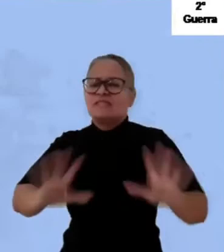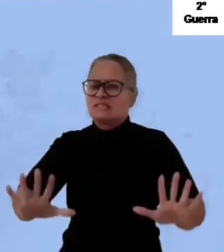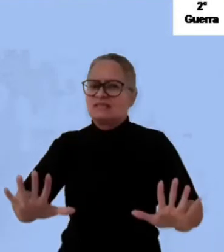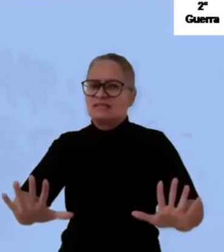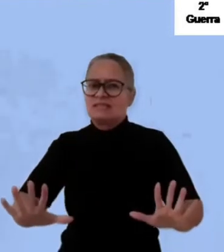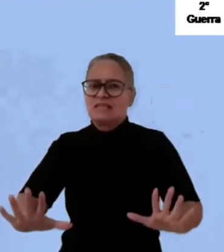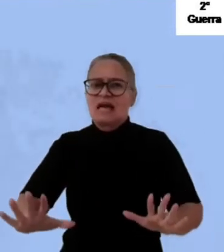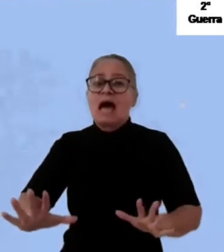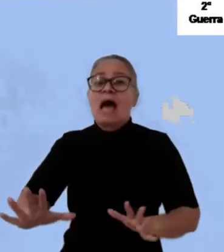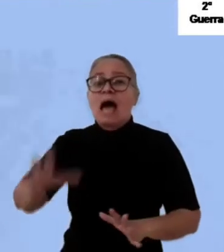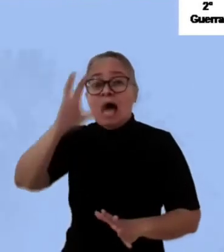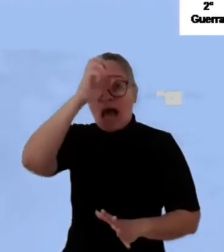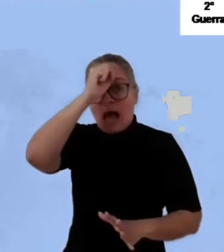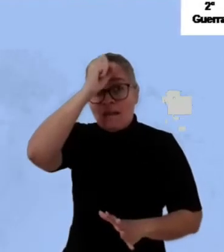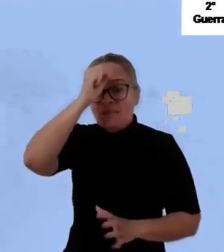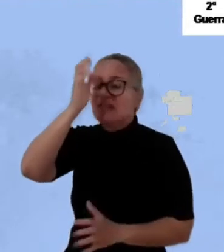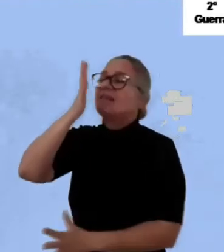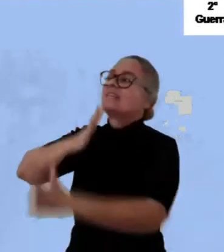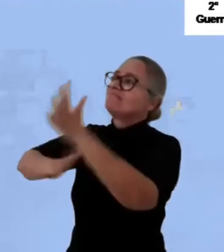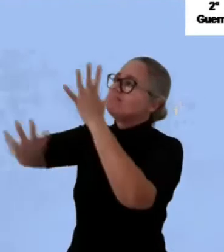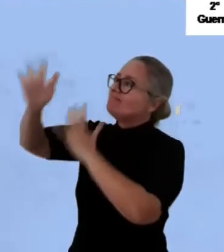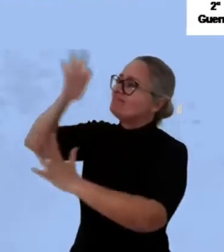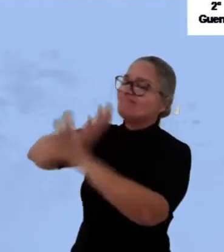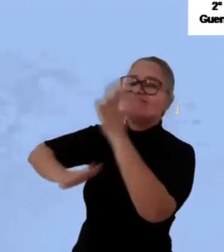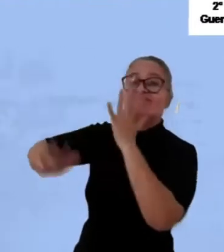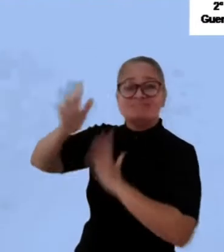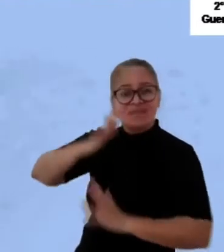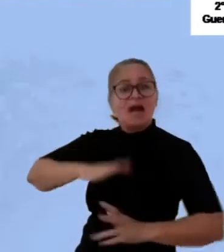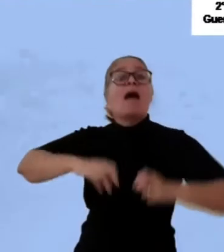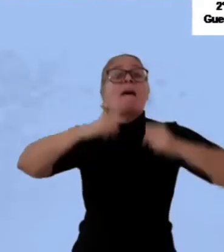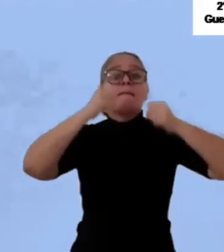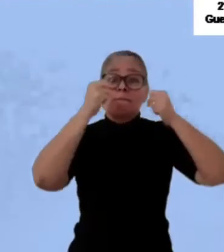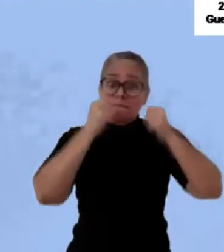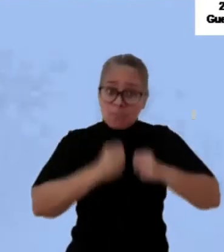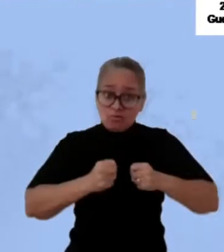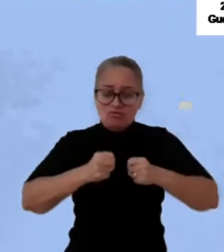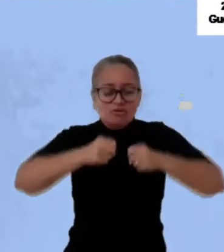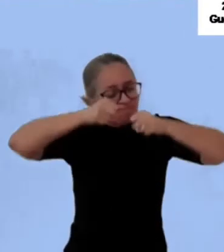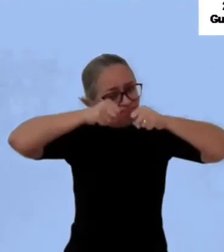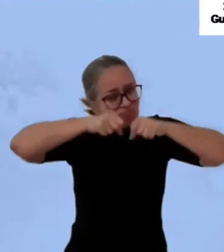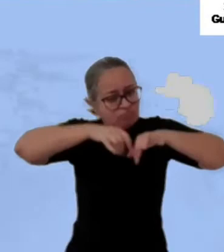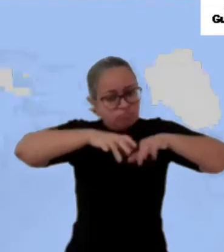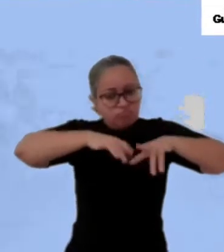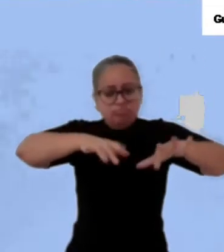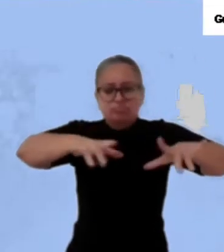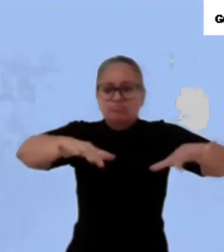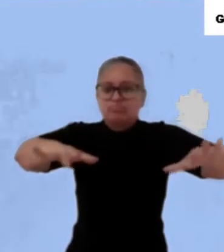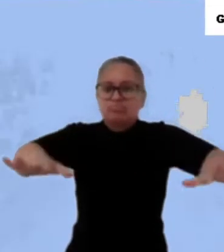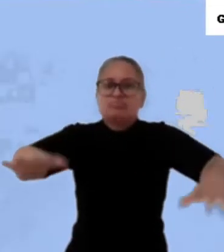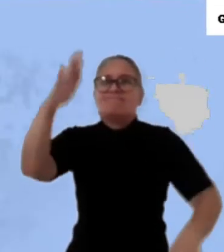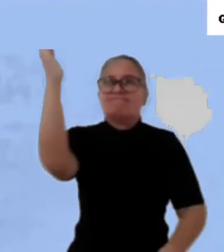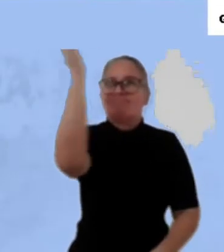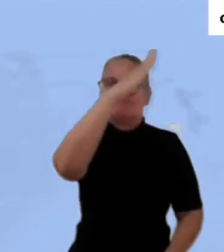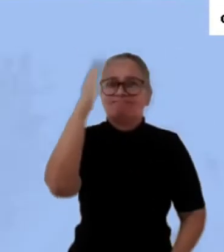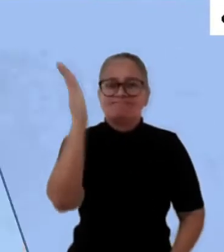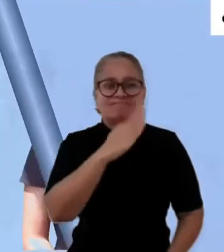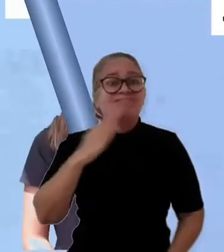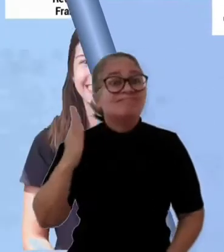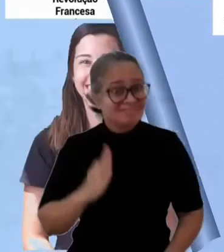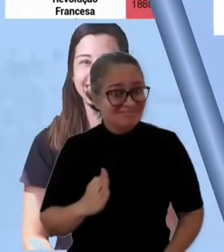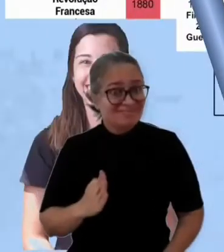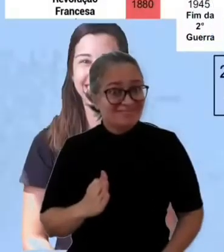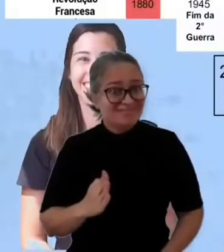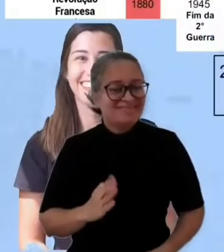livremente. Podiam aprender utilizando os sinais e podiam se comunicar por todo o